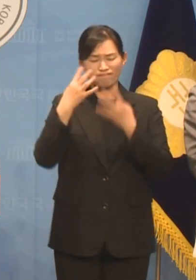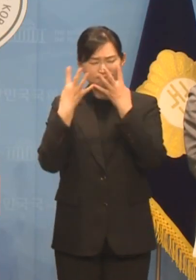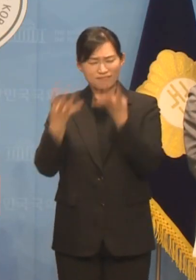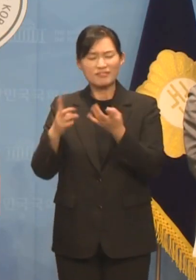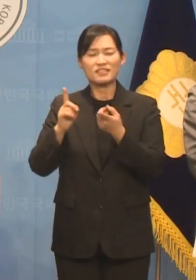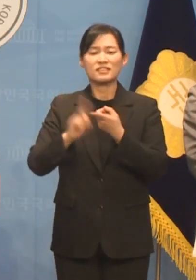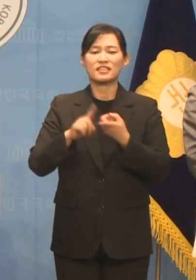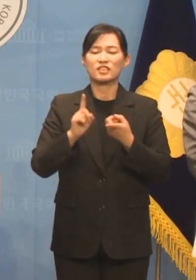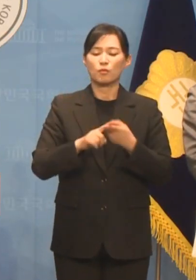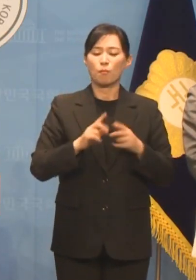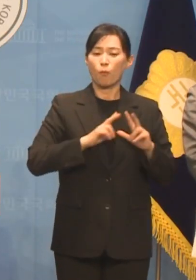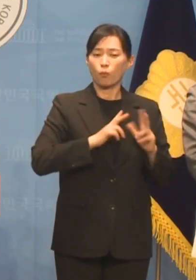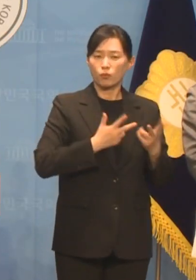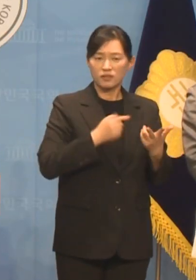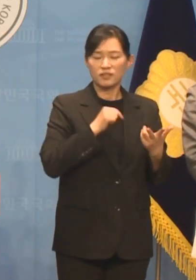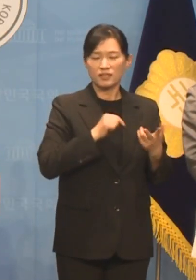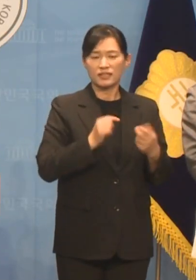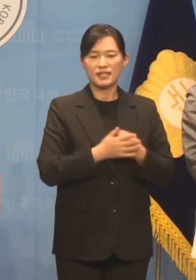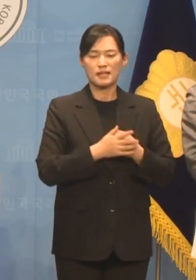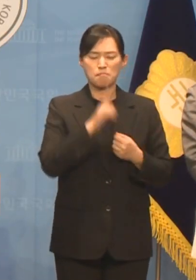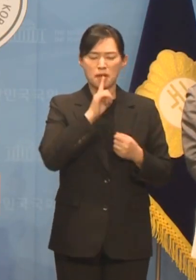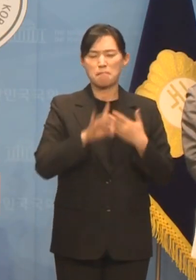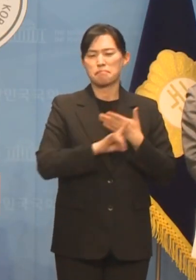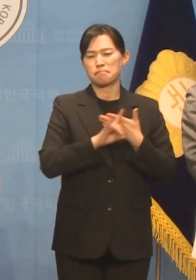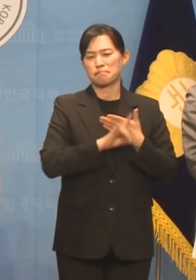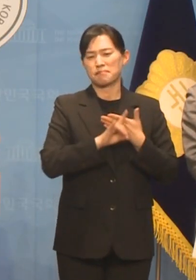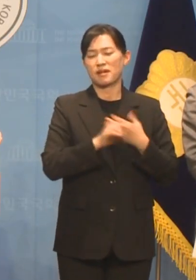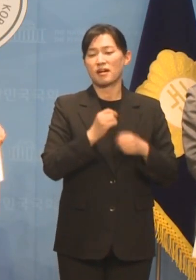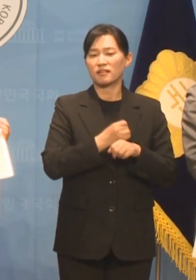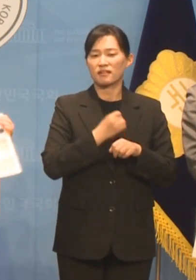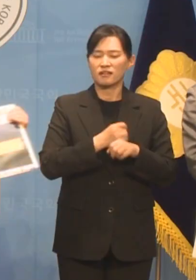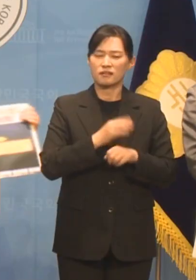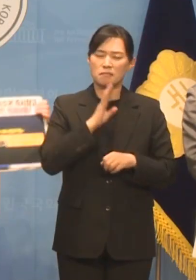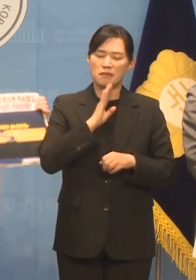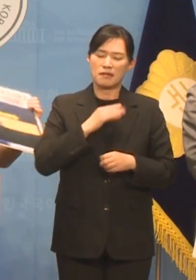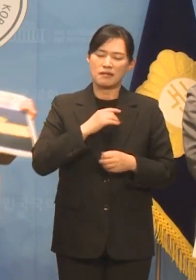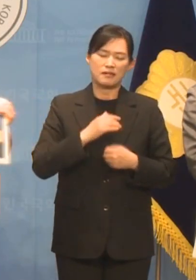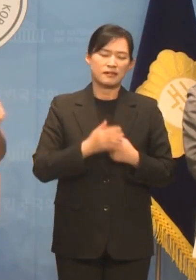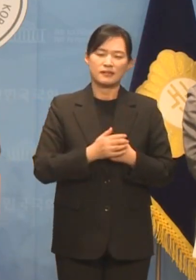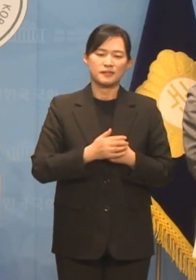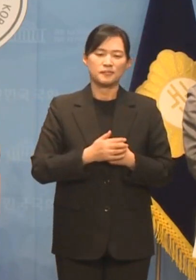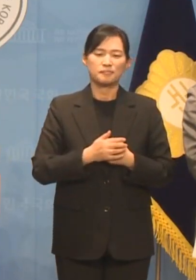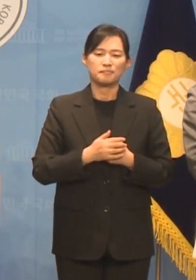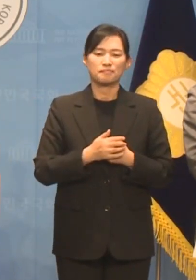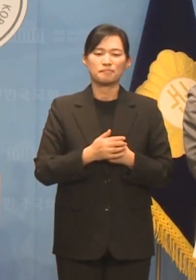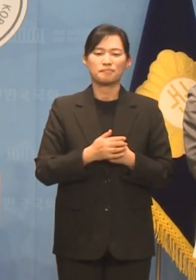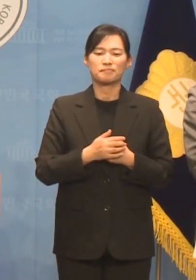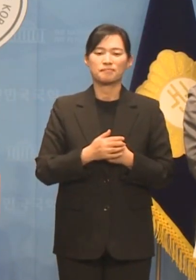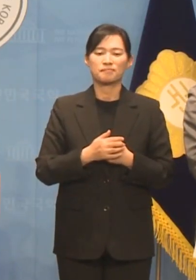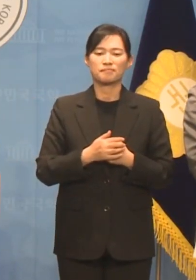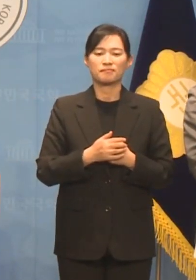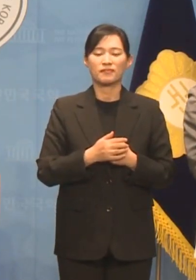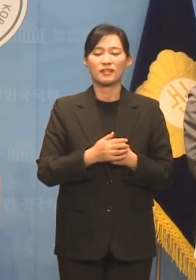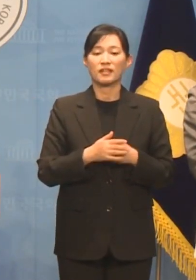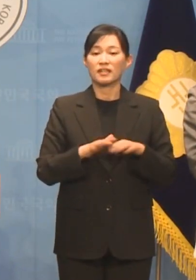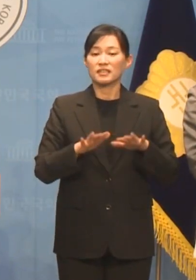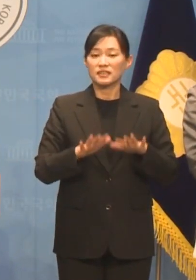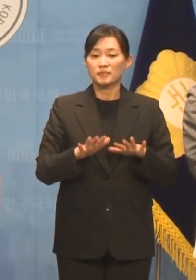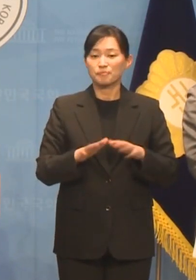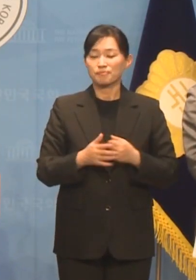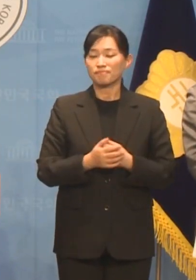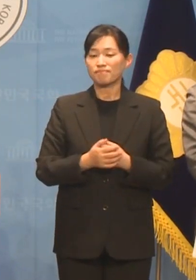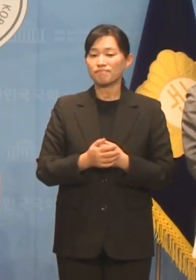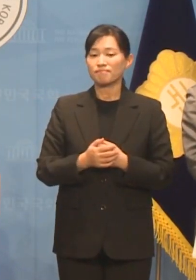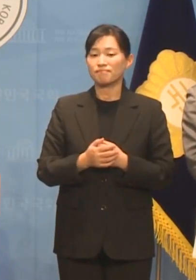대해서 자신의 변명을 했다는 점에서 심히 유감이다 말씀드리고요. 지금 대검